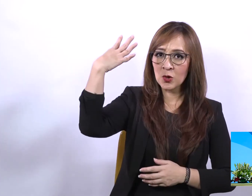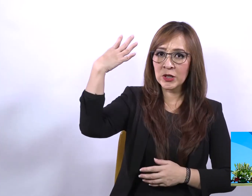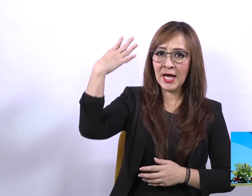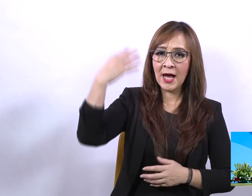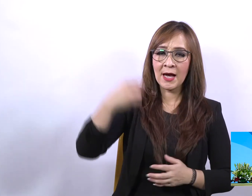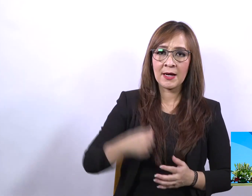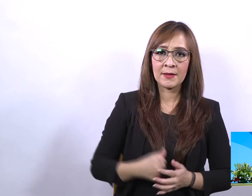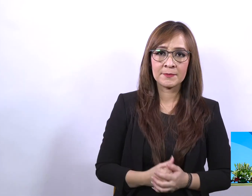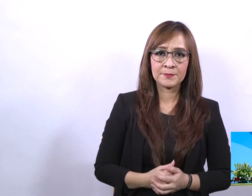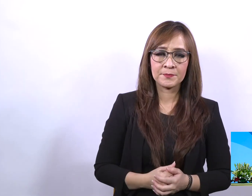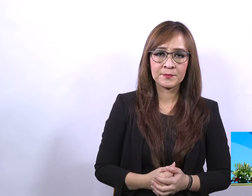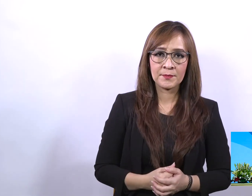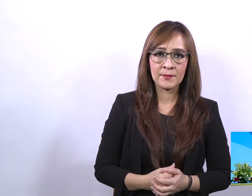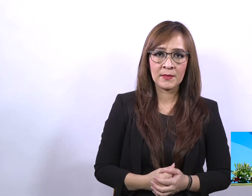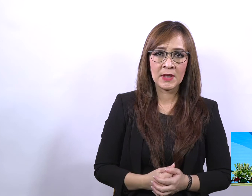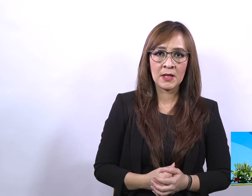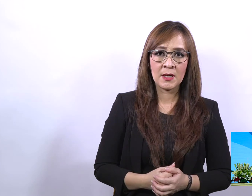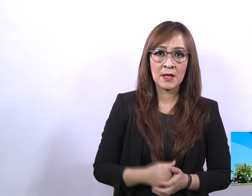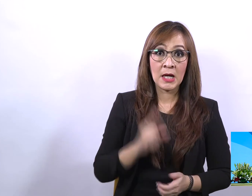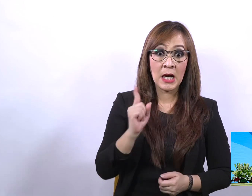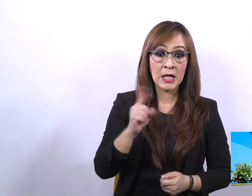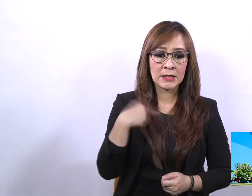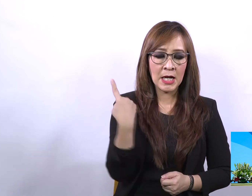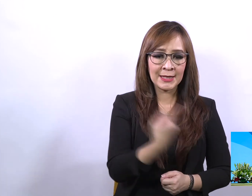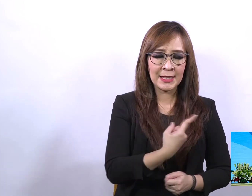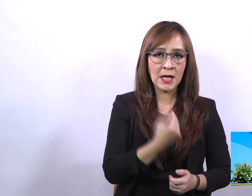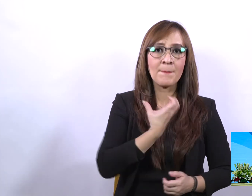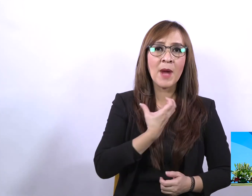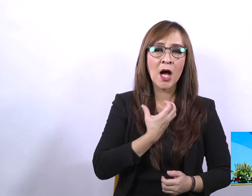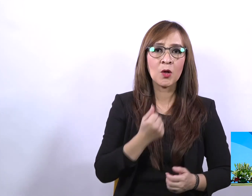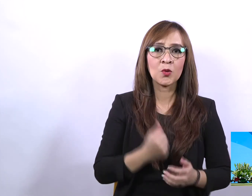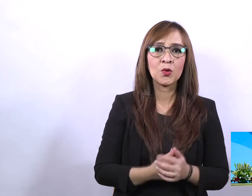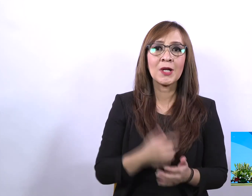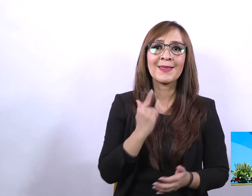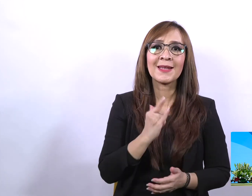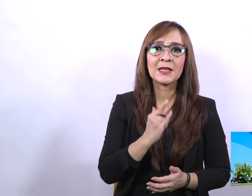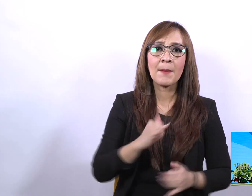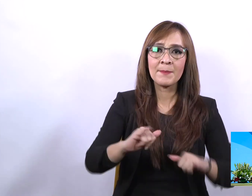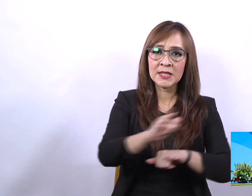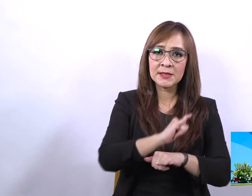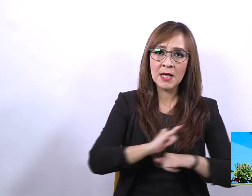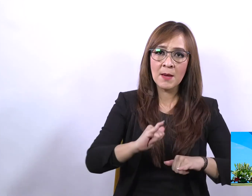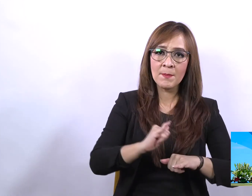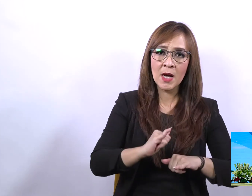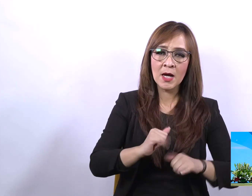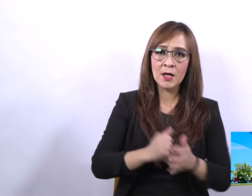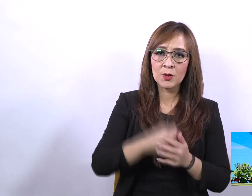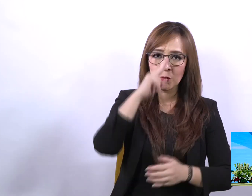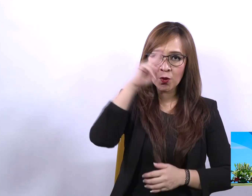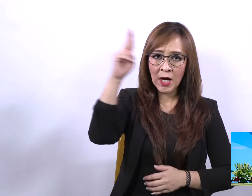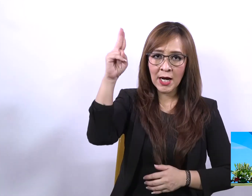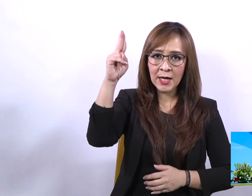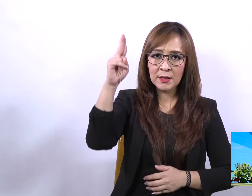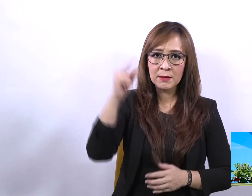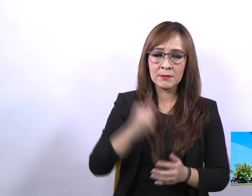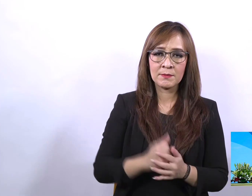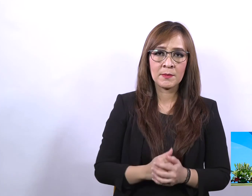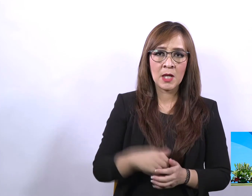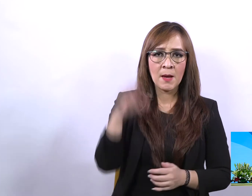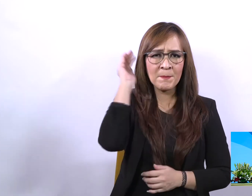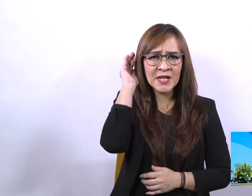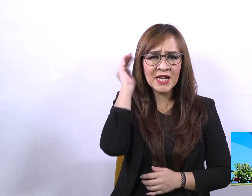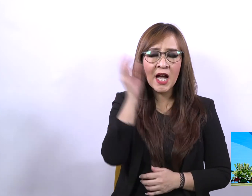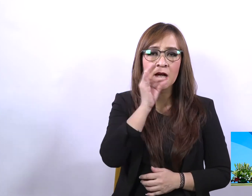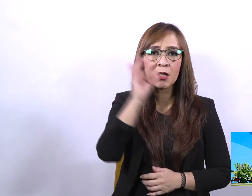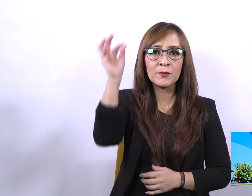mendekat sama Tuhan asal kita mau dengar dengar asal kita mau bergaul dengan firman hari demi hari dan kemudian setelah Tuhan bisa lihat Bu